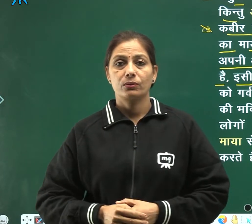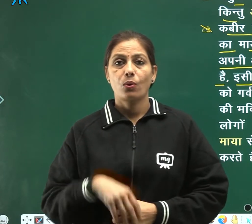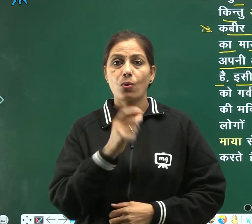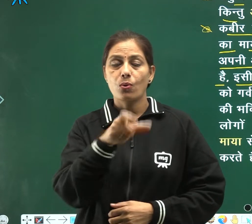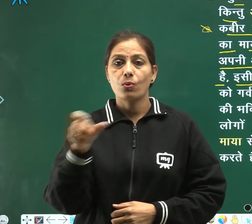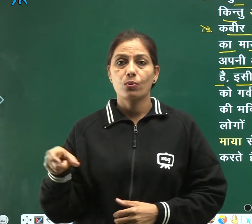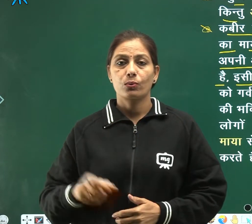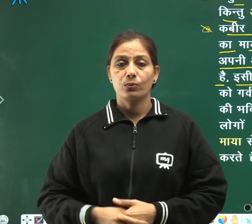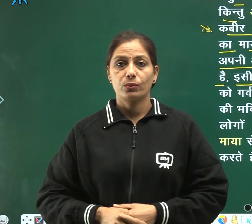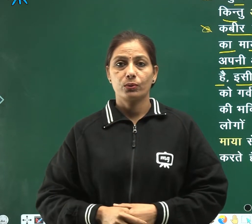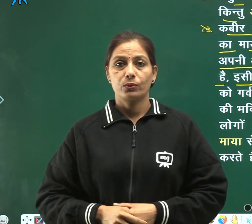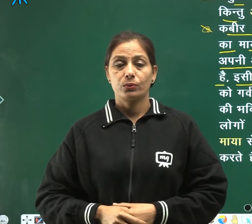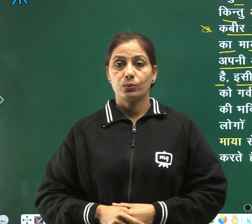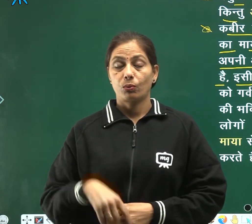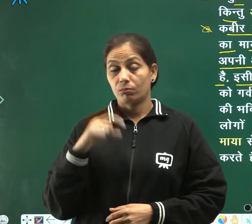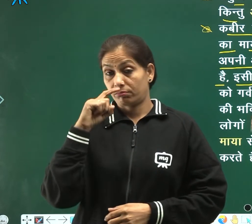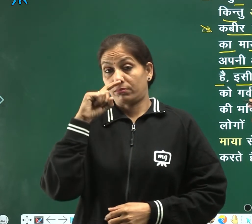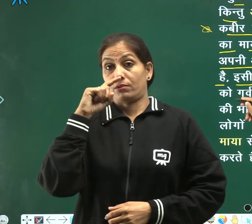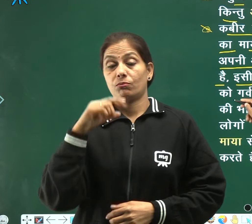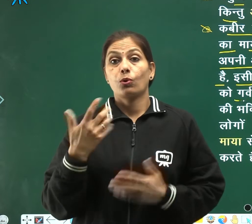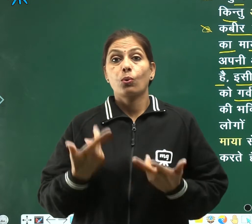लोगों को गर्व क्यों है?